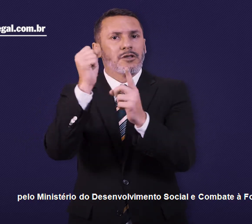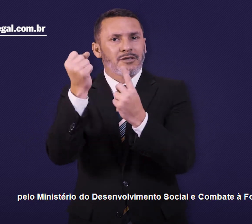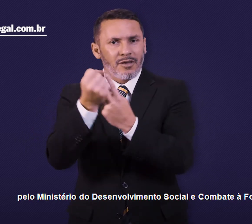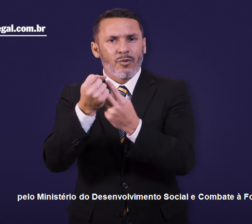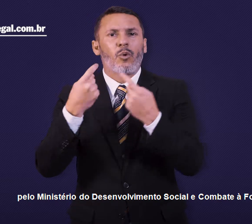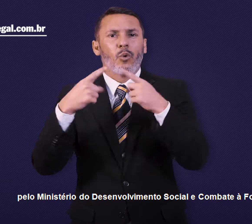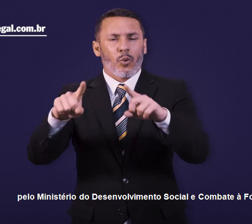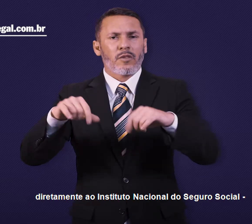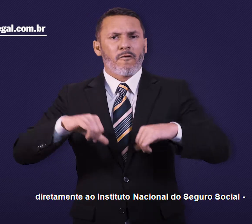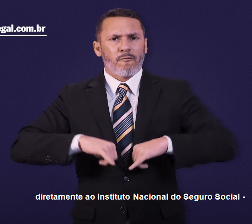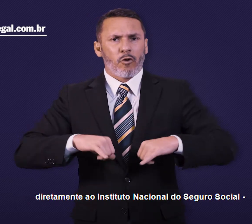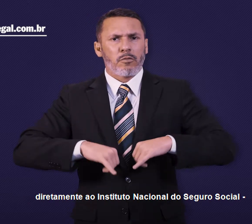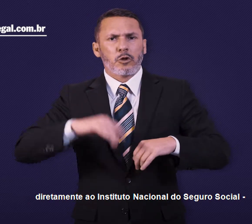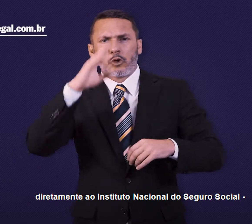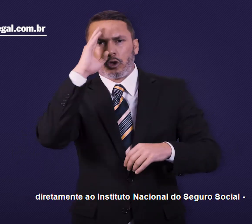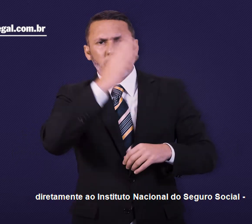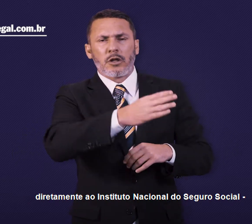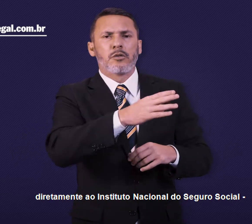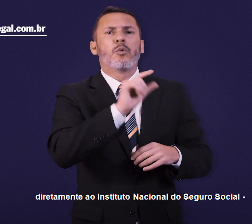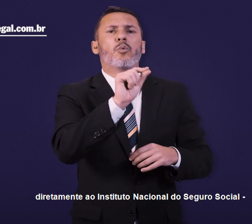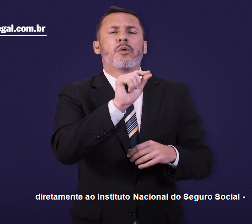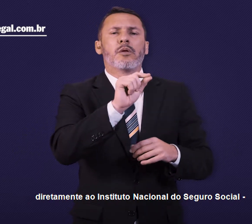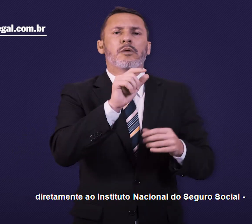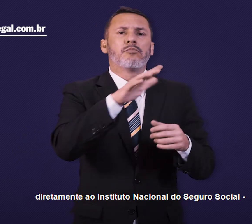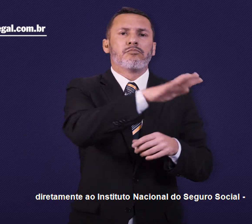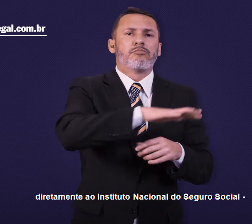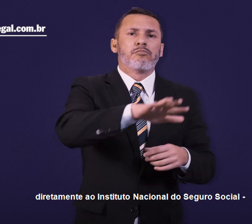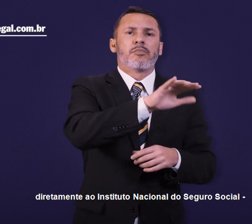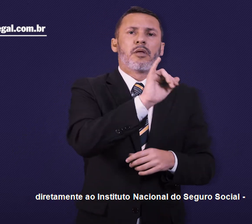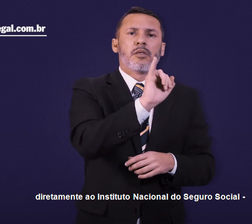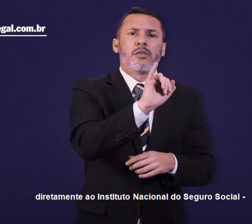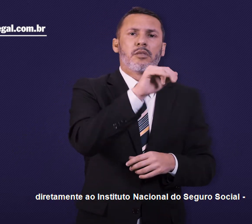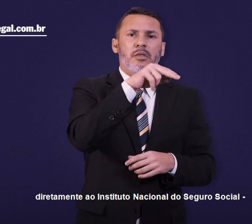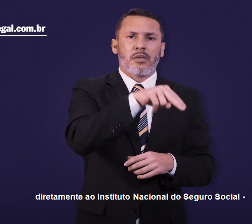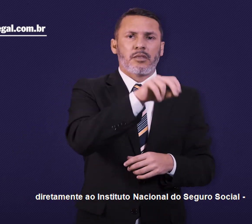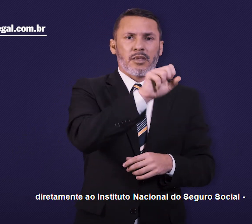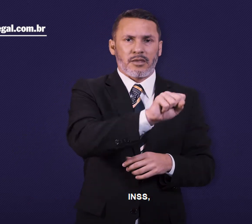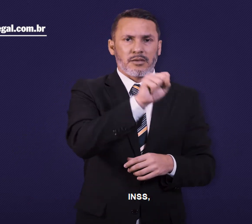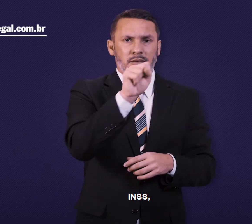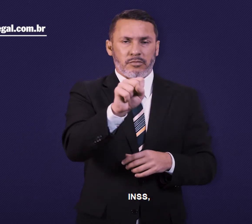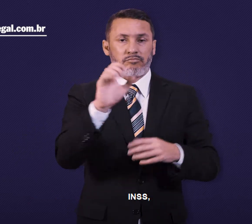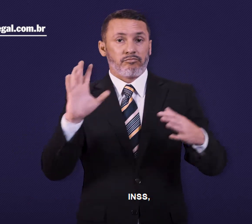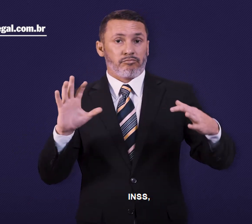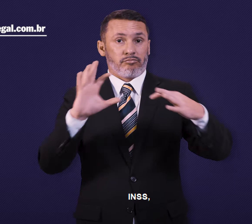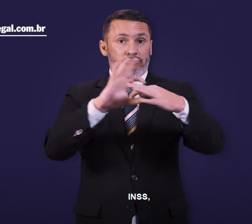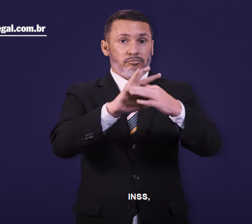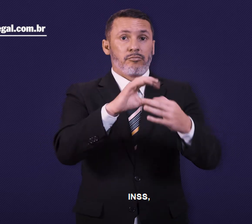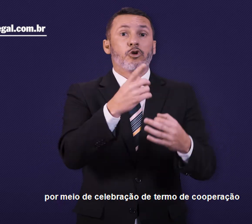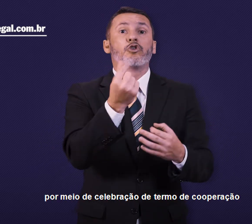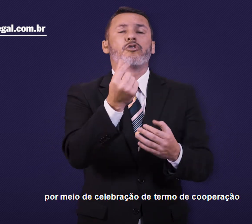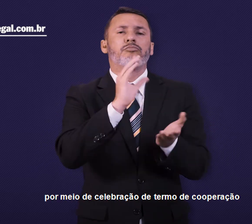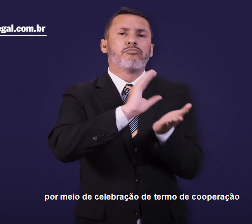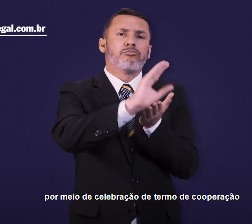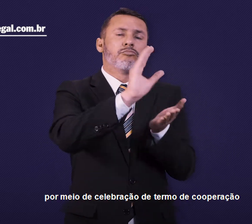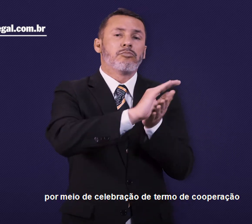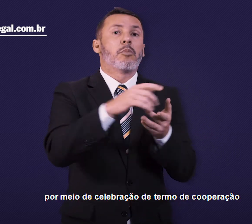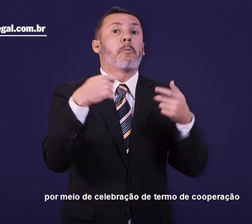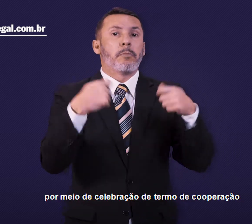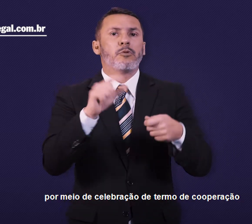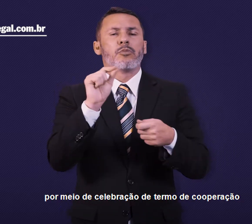Combate à Fome diretamente ao Instituto Nacional de Seguridade Social, INSS, por meio de celebração de